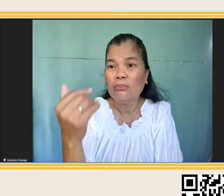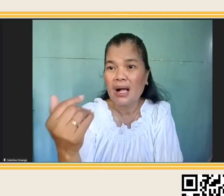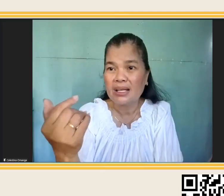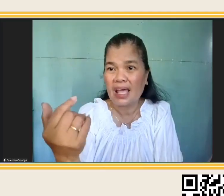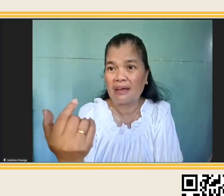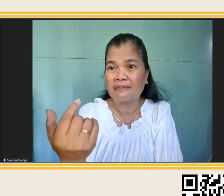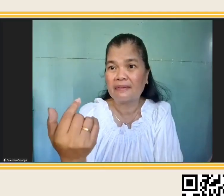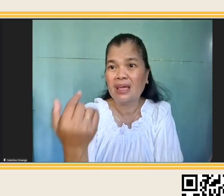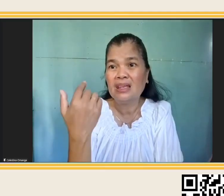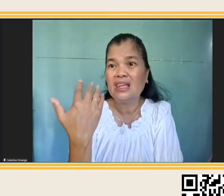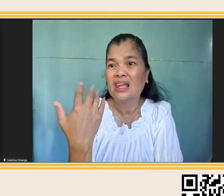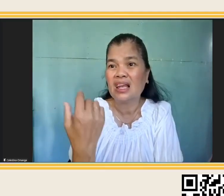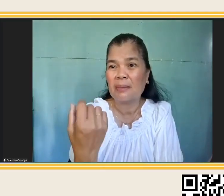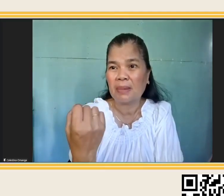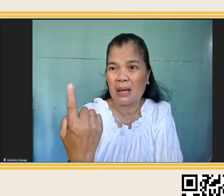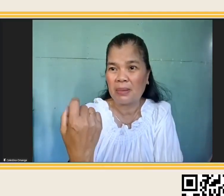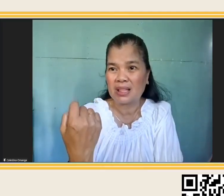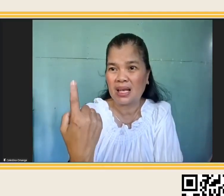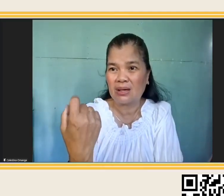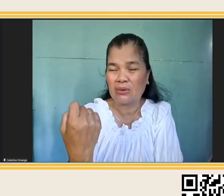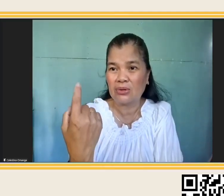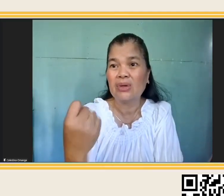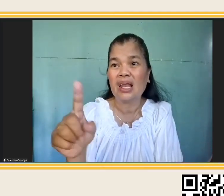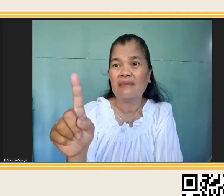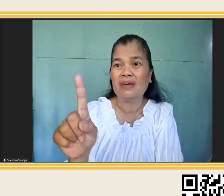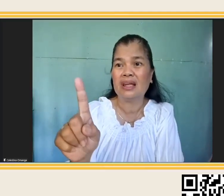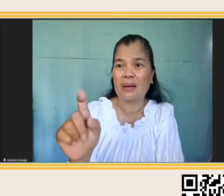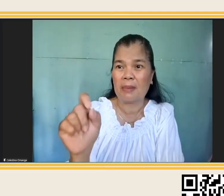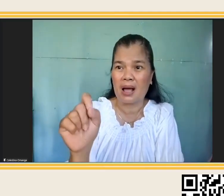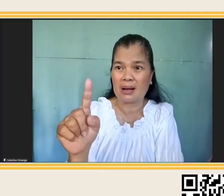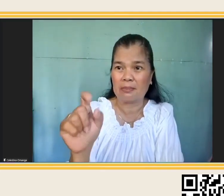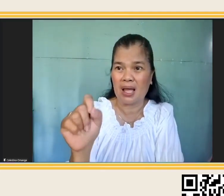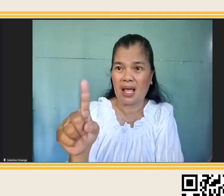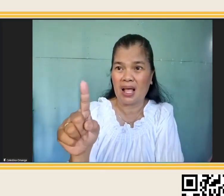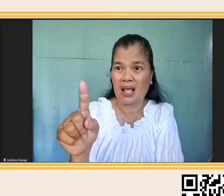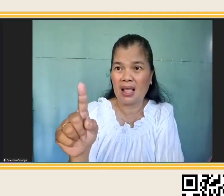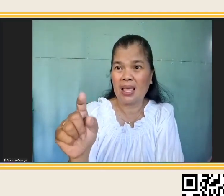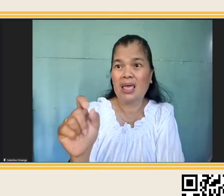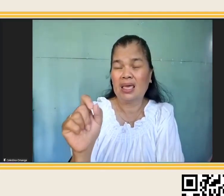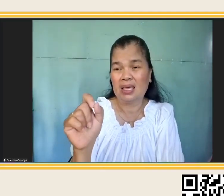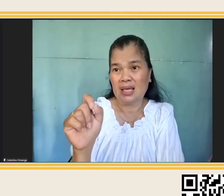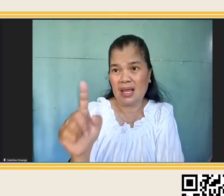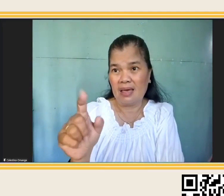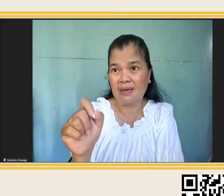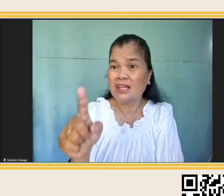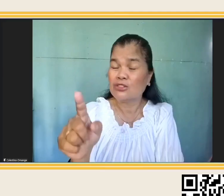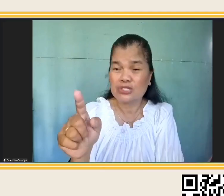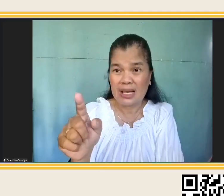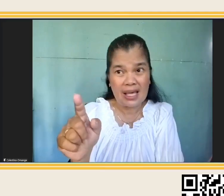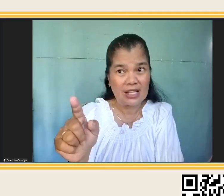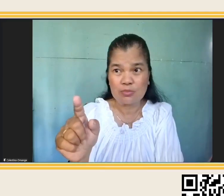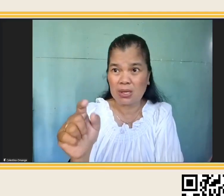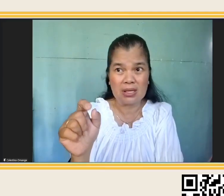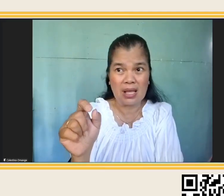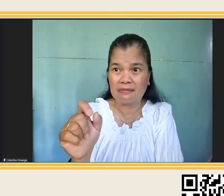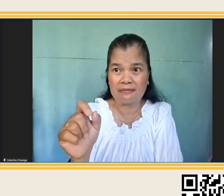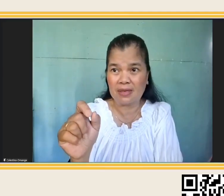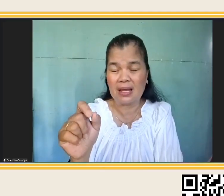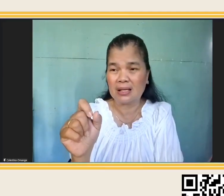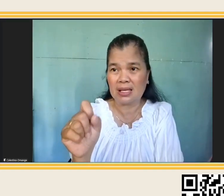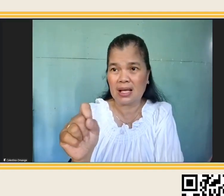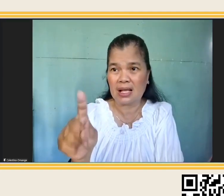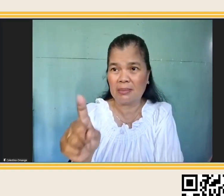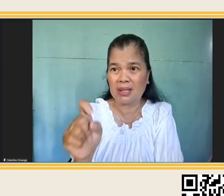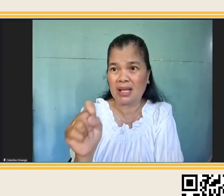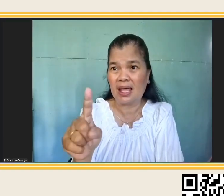Pero yung mga deaf, hindi na nila pinapatalikod. Yung 11 nila paharap na. 11, dito sa Legazpi, yung deaf,